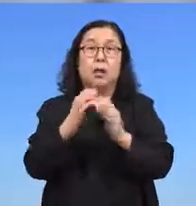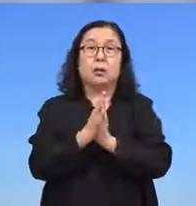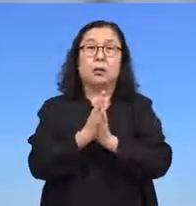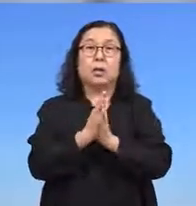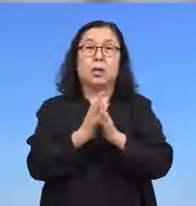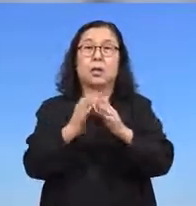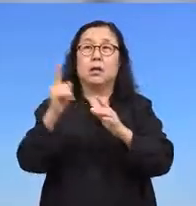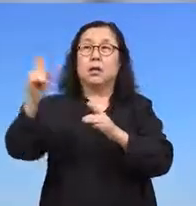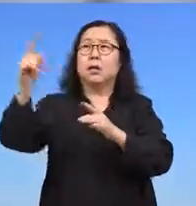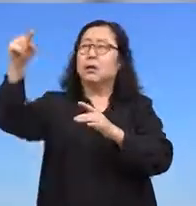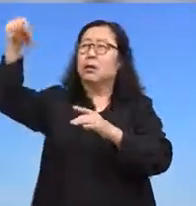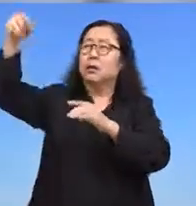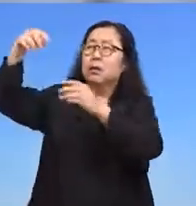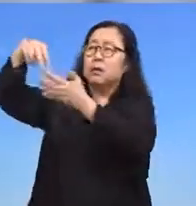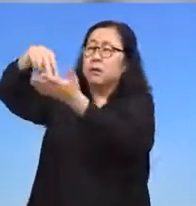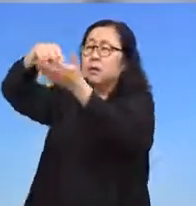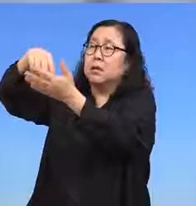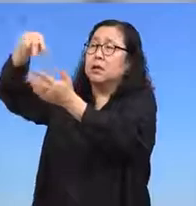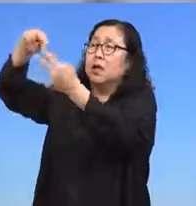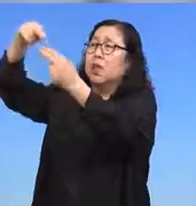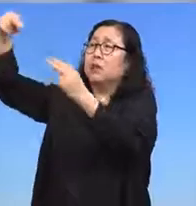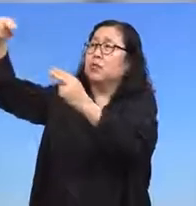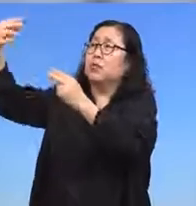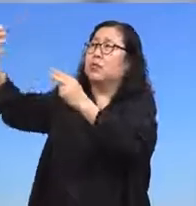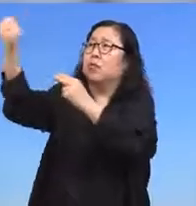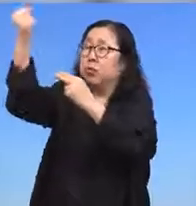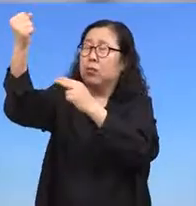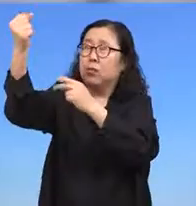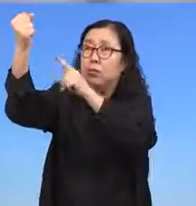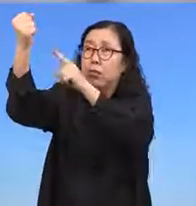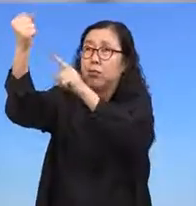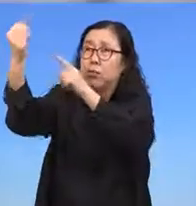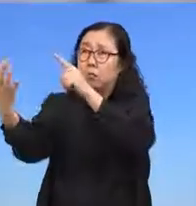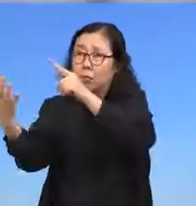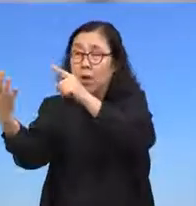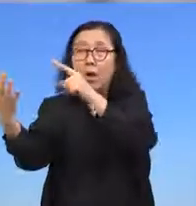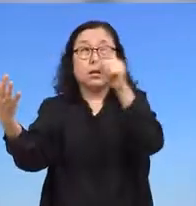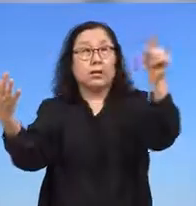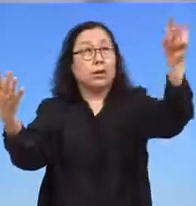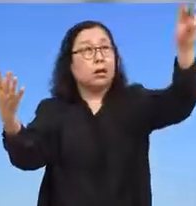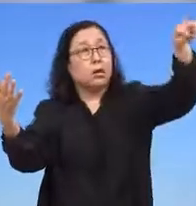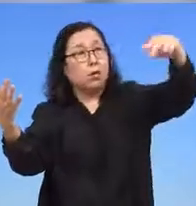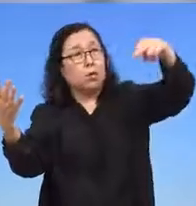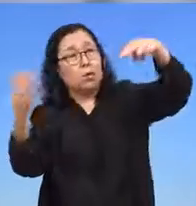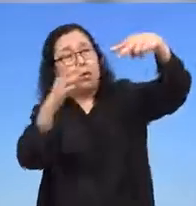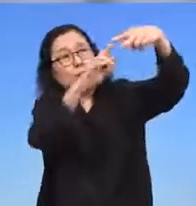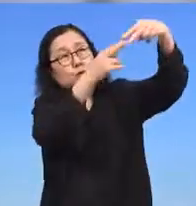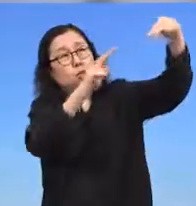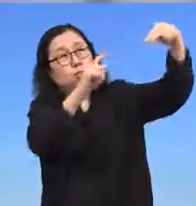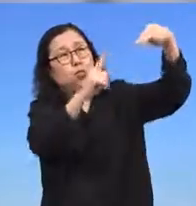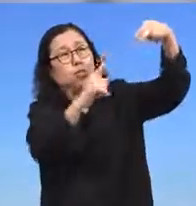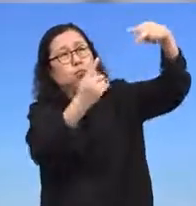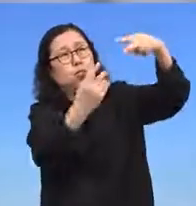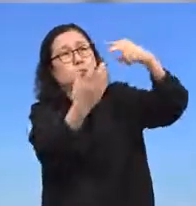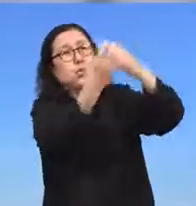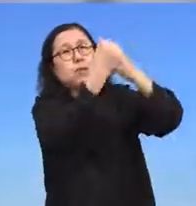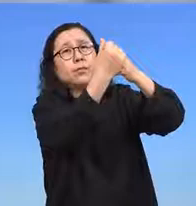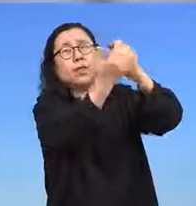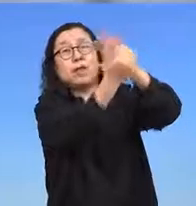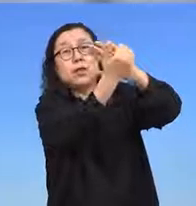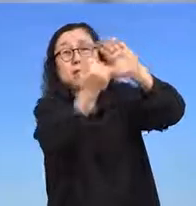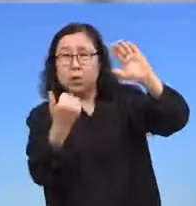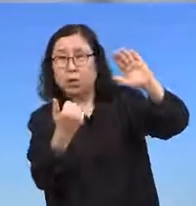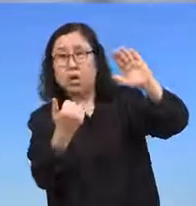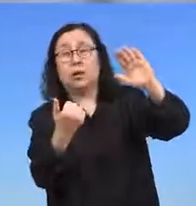이제 익숙한 분당 우리 교회는 줄을 놓아야 되네. 그런데 저쪽에 줄은 보이지도 않거든요. 제가 들어보니까요, 아니 외부에